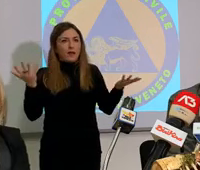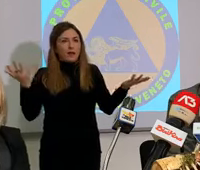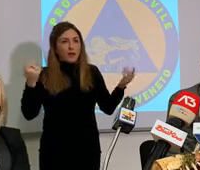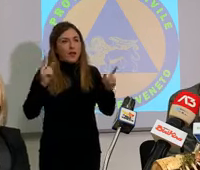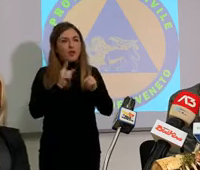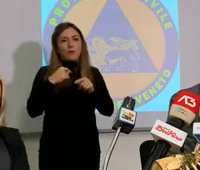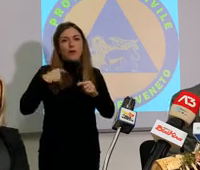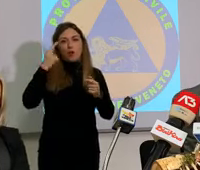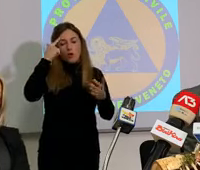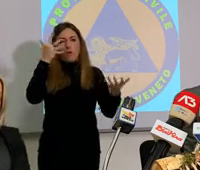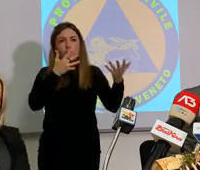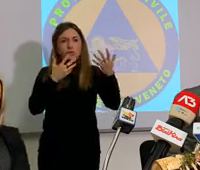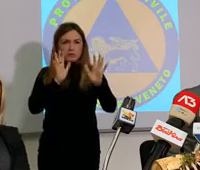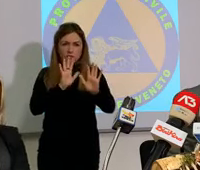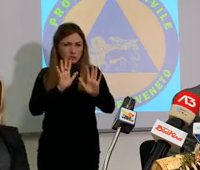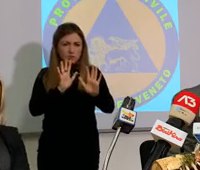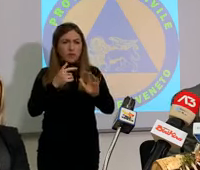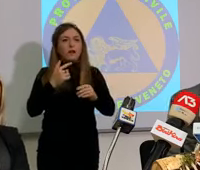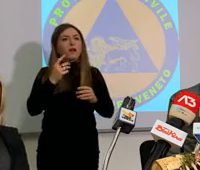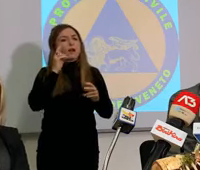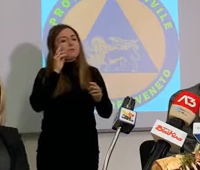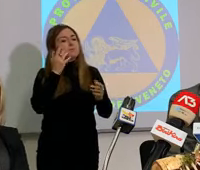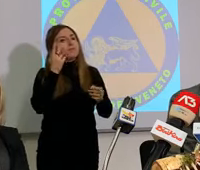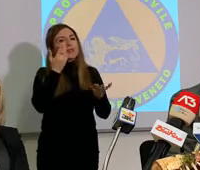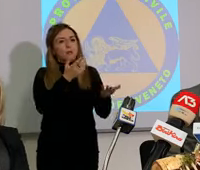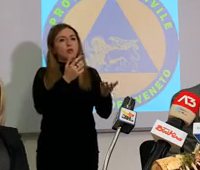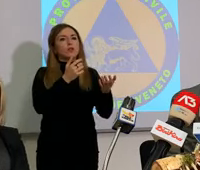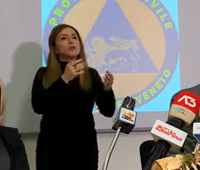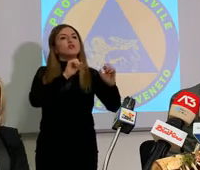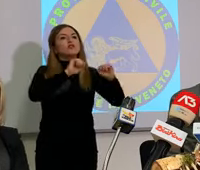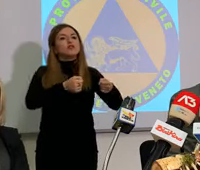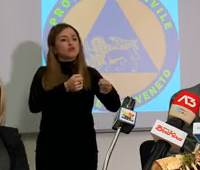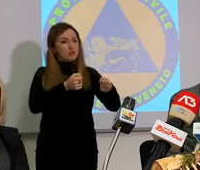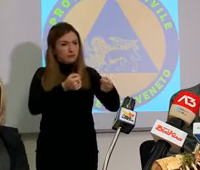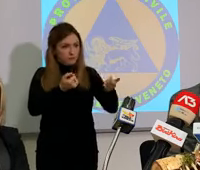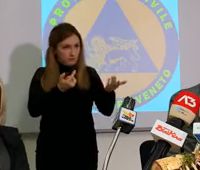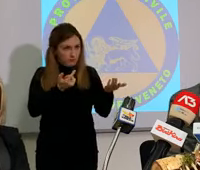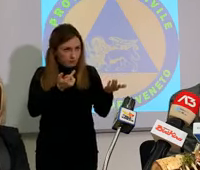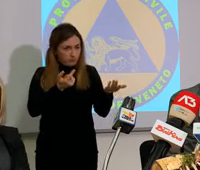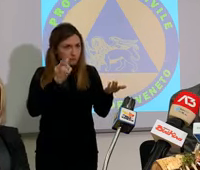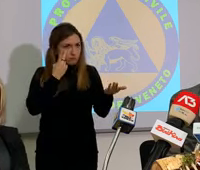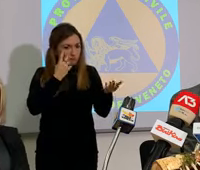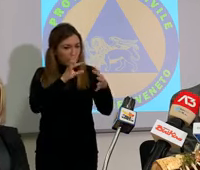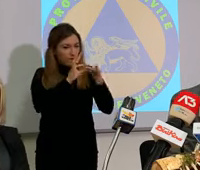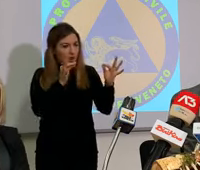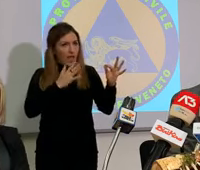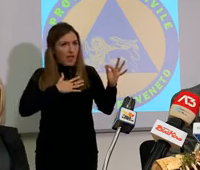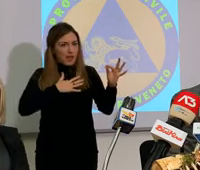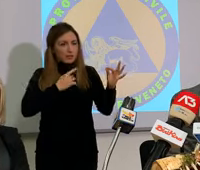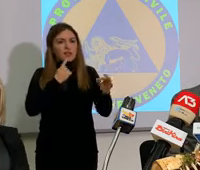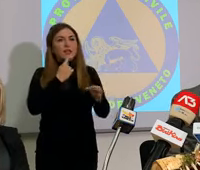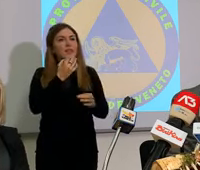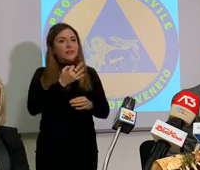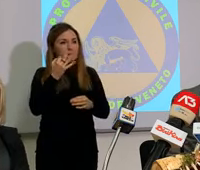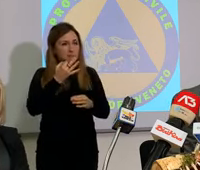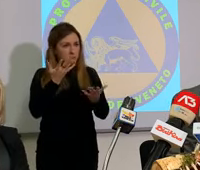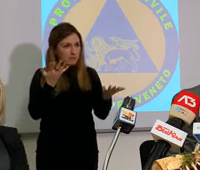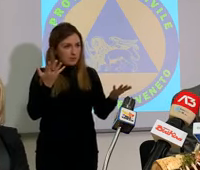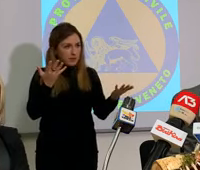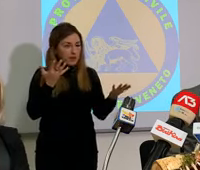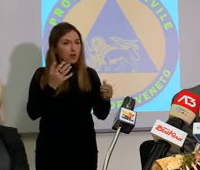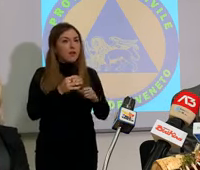cosa sta accadendo veniamo le piste da sci le piste da sci andate a prendervi le mie dichiarazioni ho detto guardate che la misura ha un senso al punto di